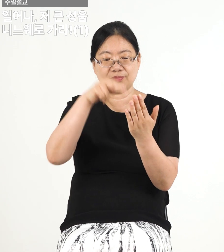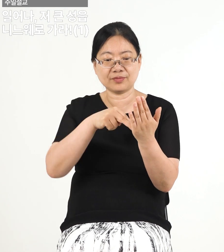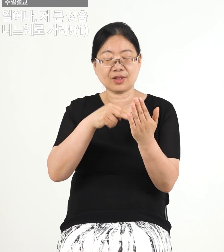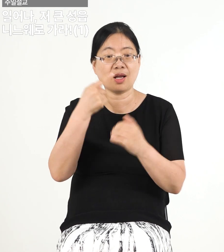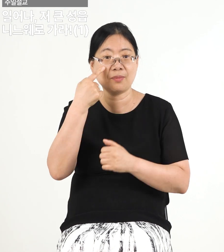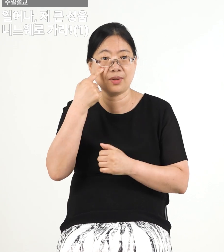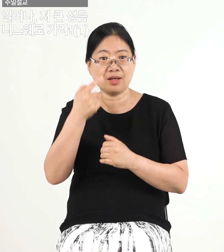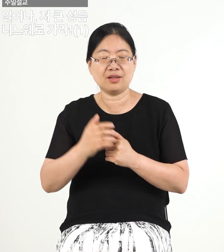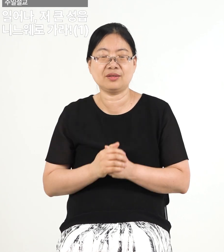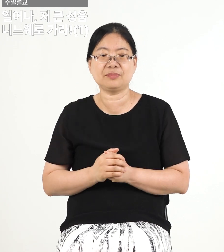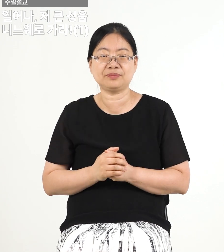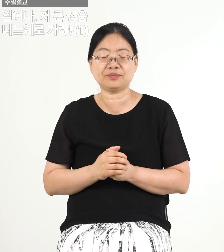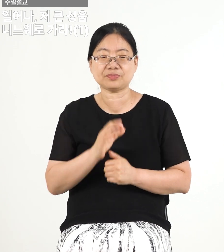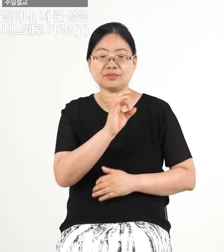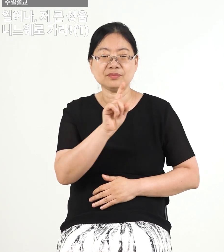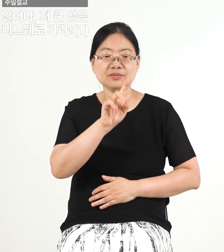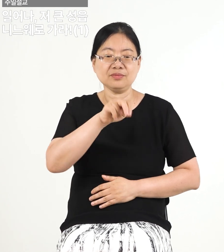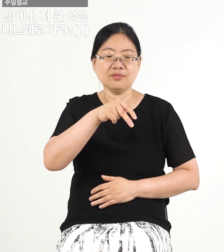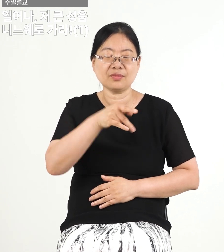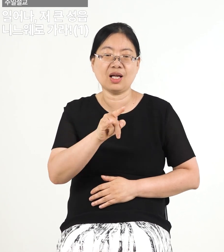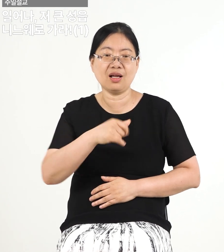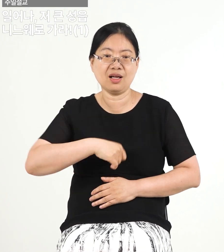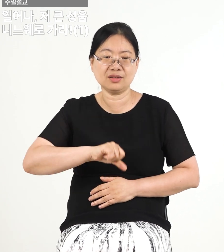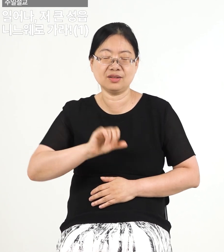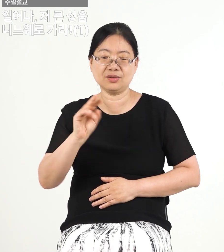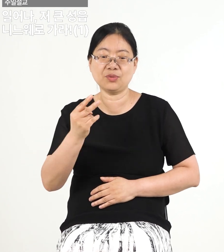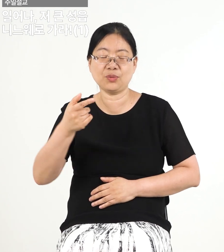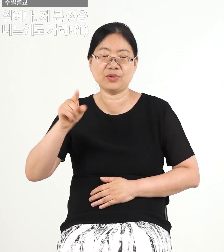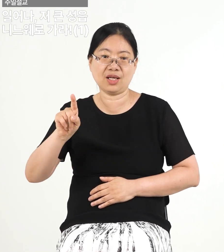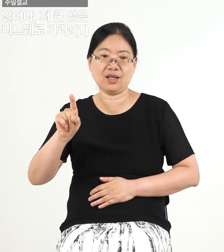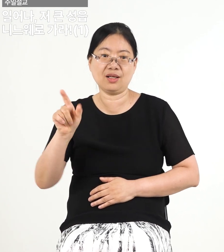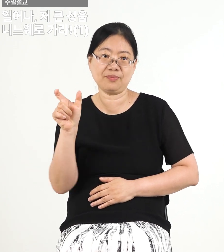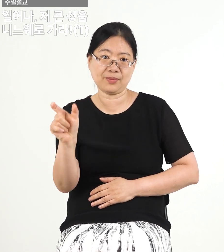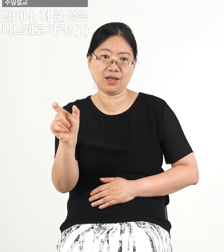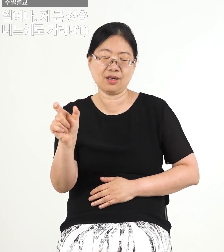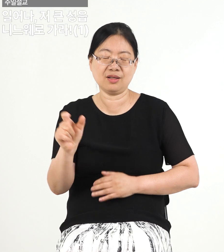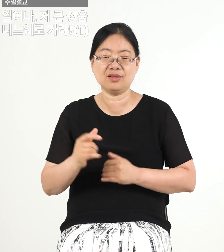보시면 아미떼 아들 요나라고 되어 있어요.